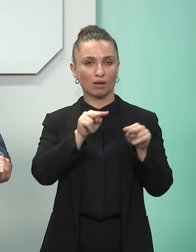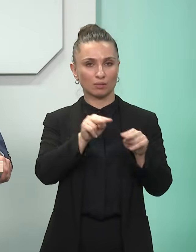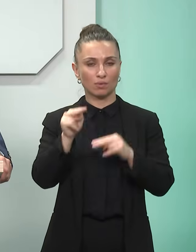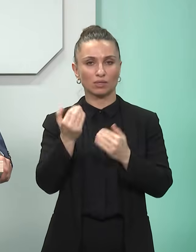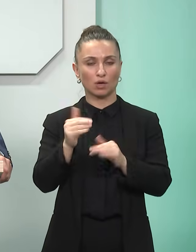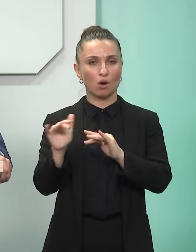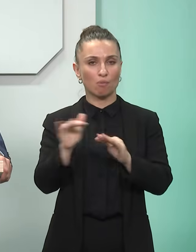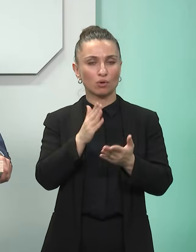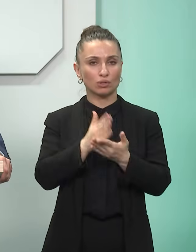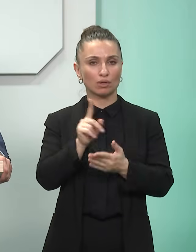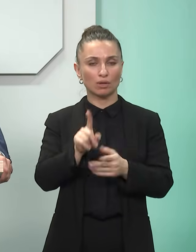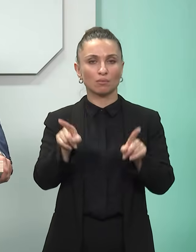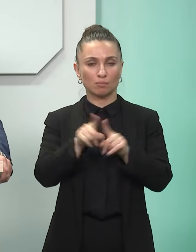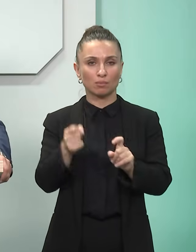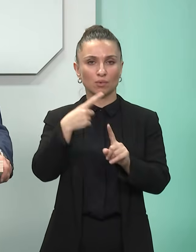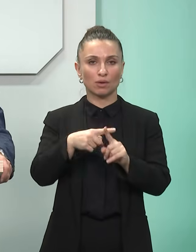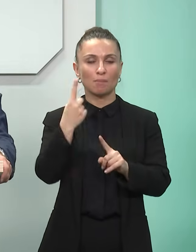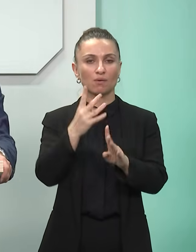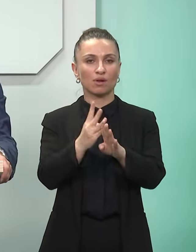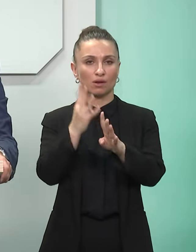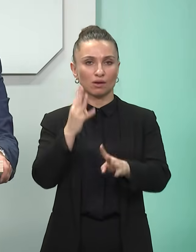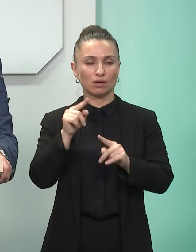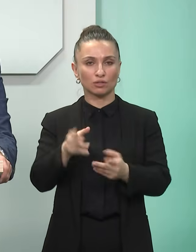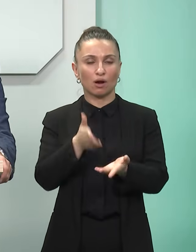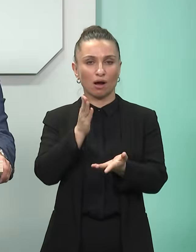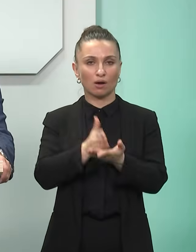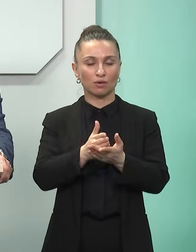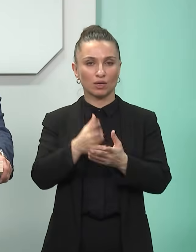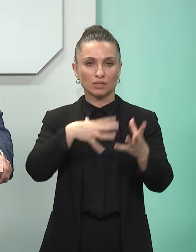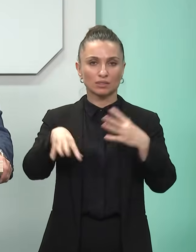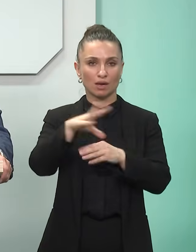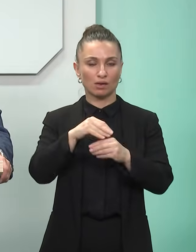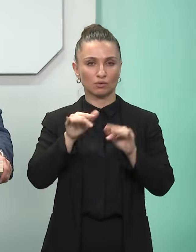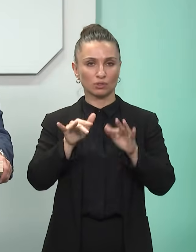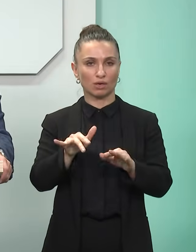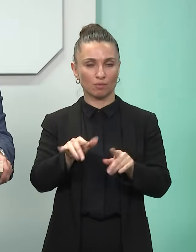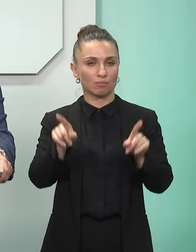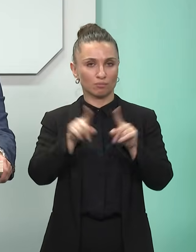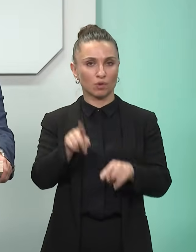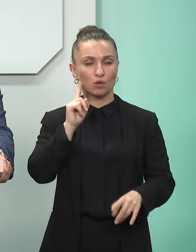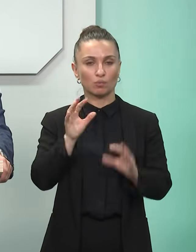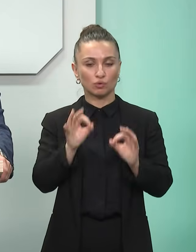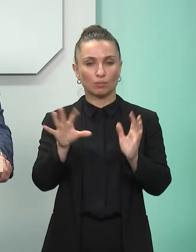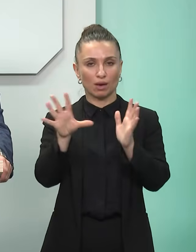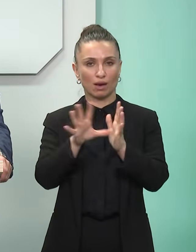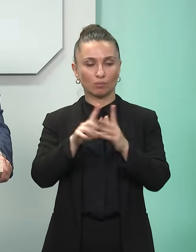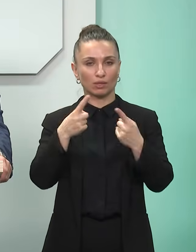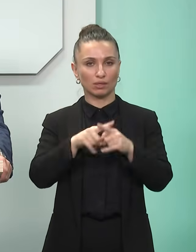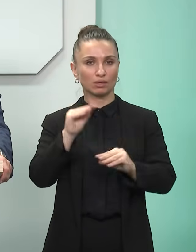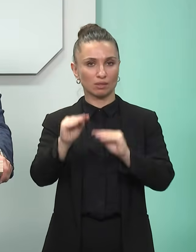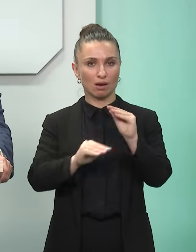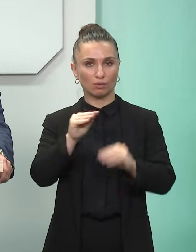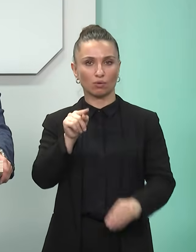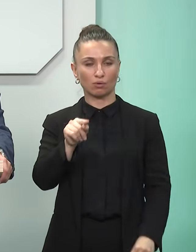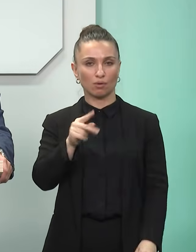ადმინისტრაციული პროცედურა, არამედ პირველ რიგში არის საერთო საქმე. აღსანიშნავია, რომ სწორედ ელექტრონული